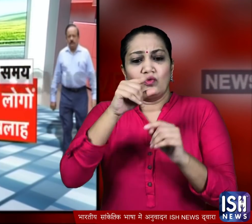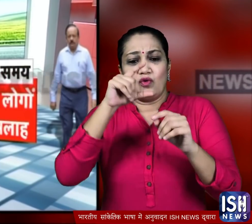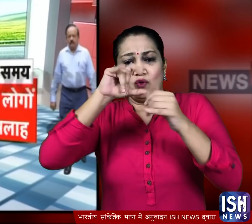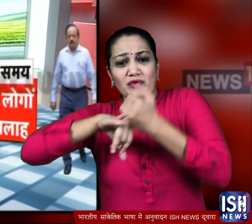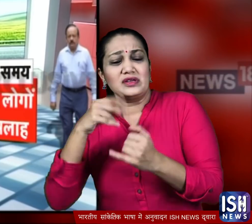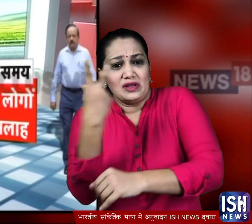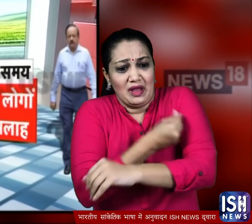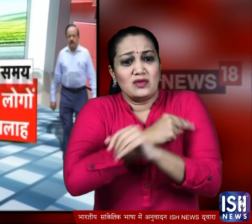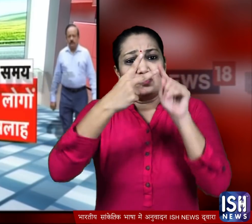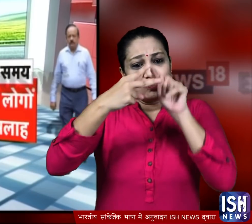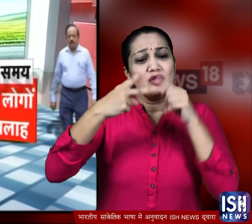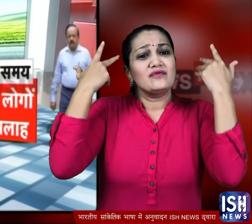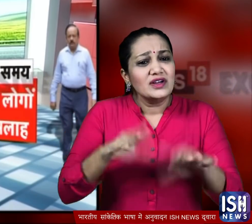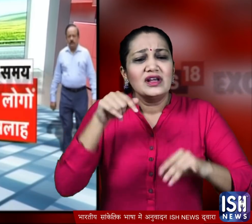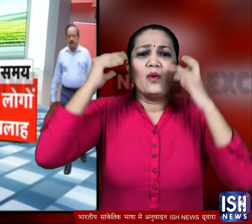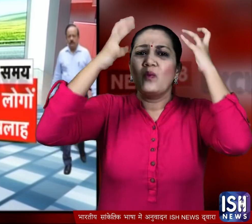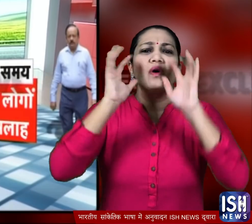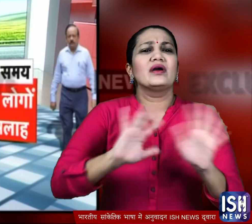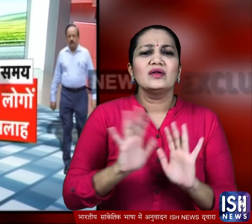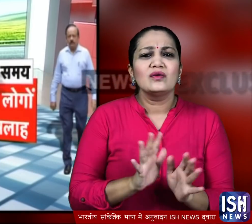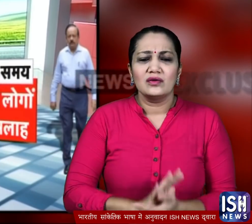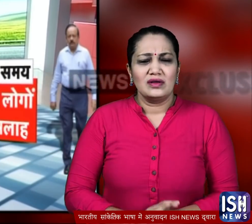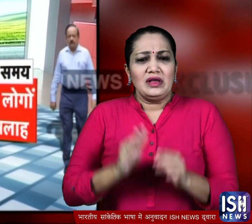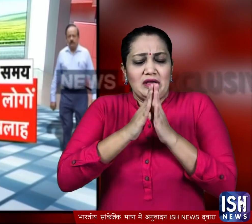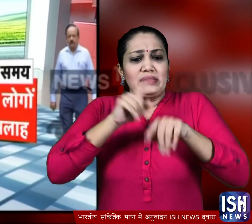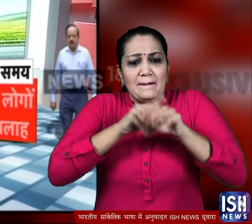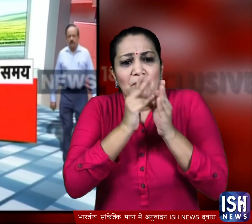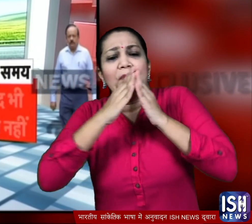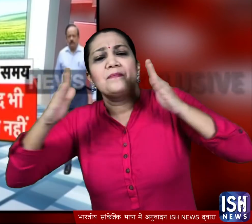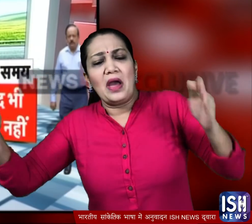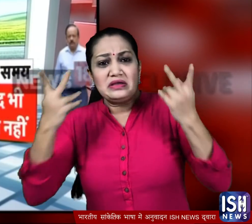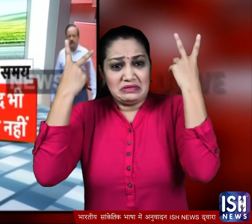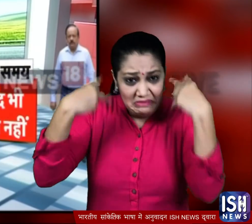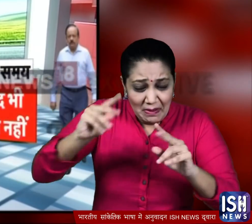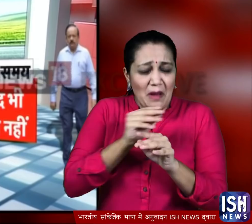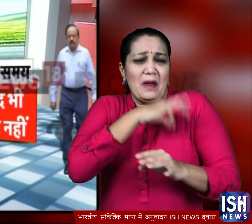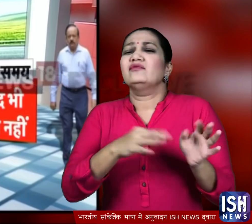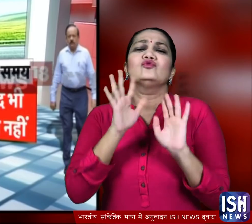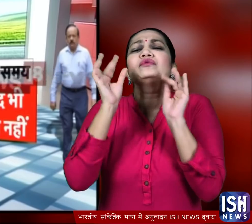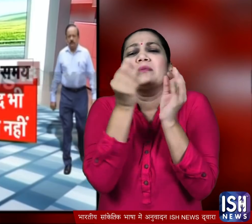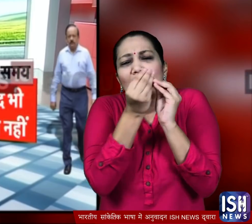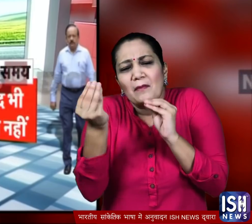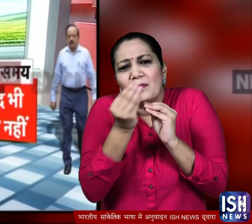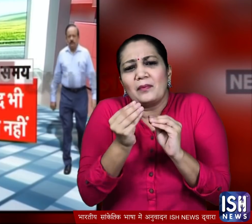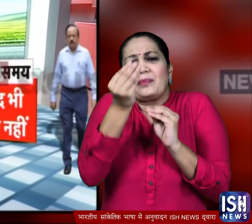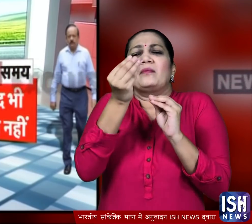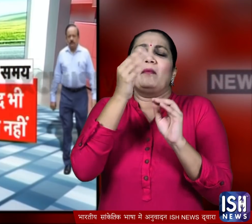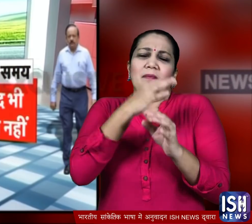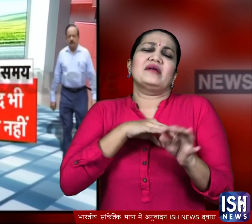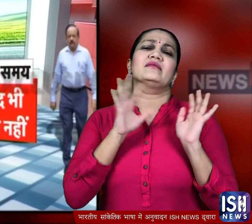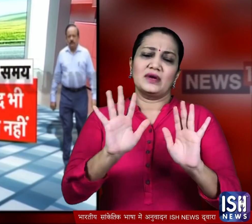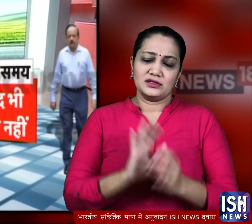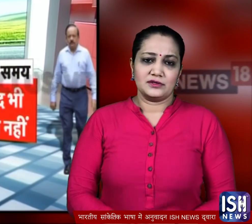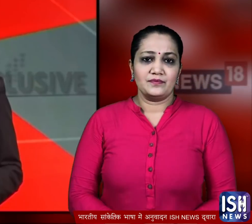कि जो लोग कोविशील्ड की दोनों खुराक ले चुके हैं उन्हें घबराने की जरूरत नहीं है, क्योंकि समय सीमा बढ़ने से अभी के मुकाबले इसके असरदार होने में कोई बहुत